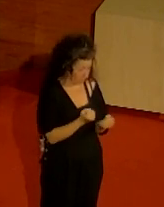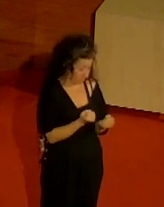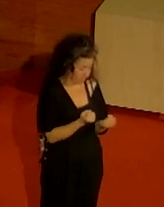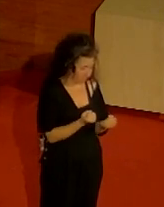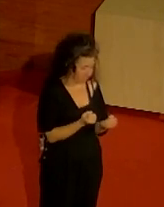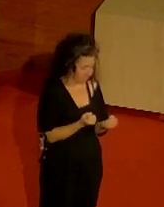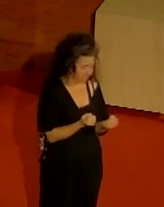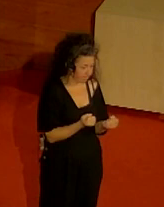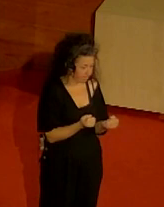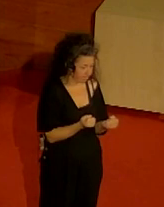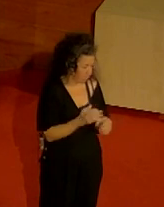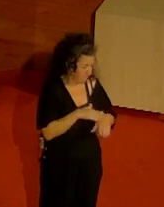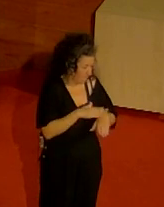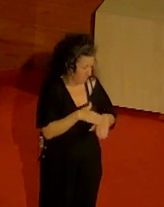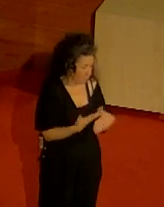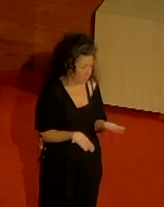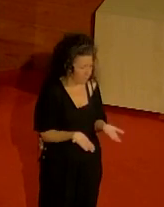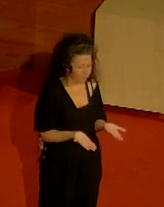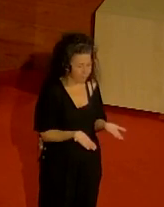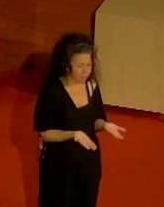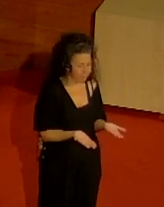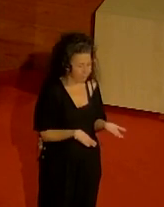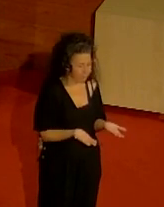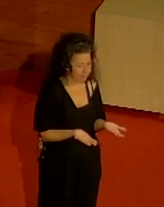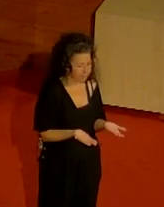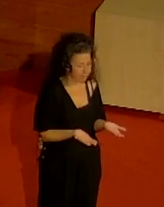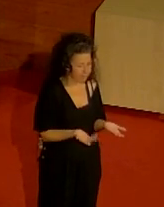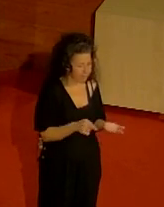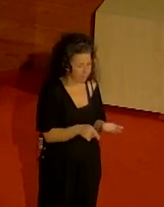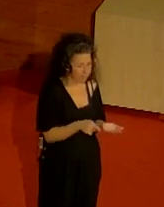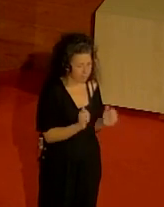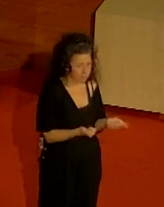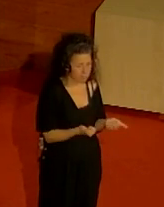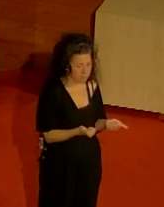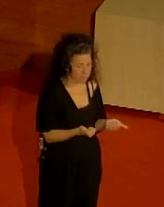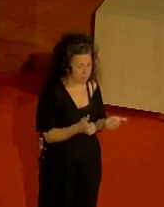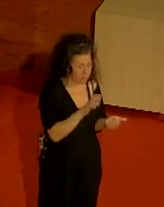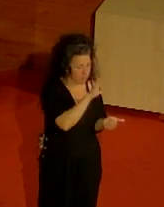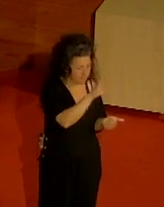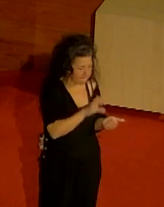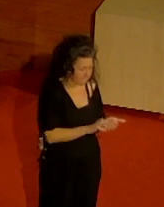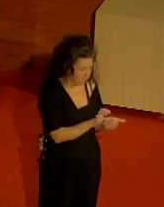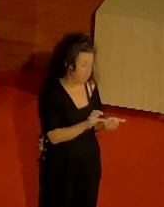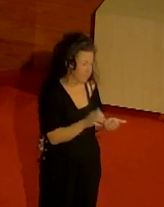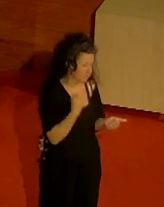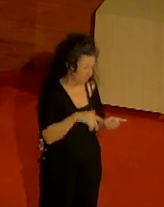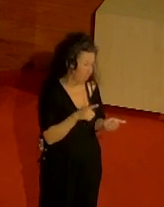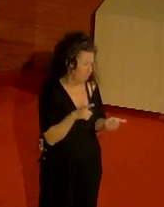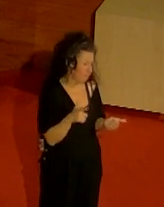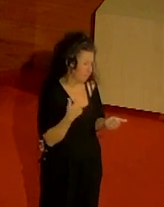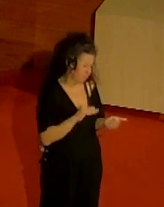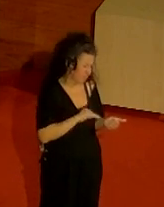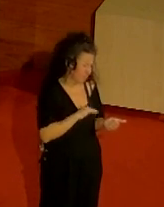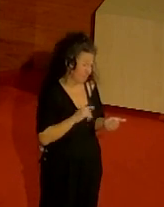Hay un momento en el cual, claro, aquí partimos de países que están, bueno, relativamente ya lejos de la frontera europea,